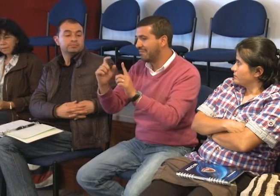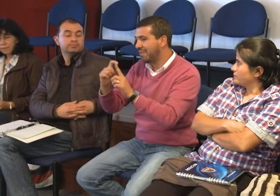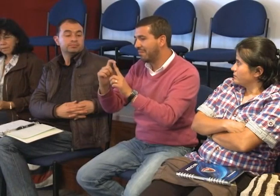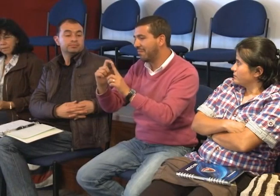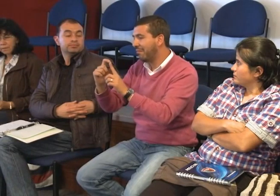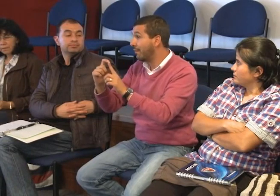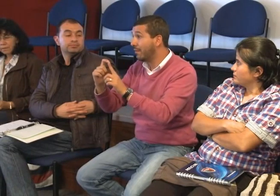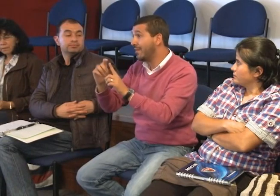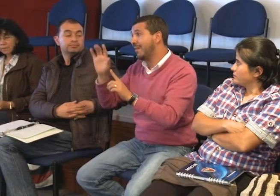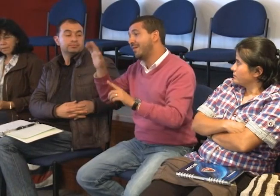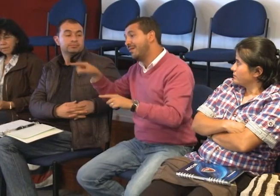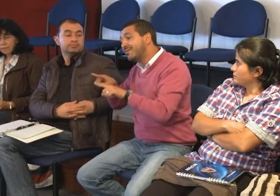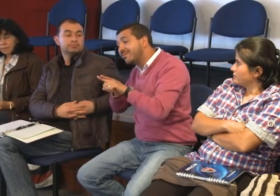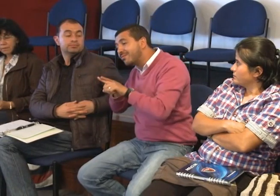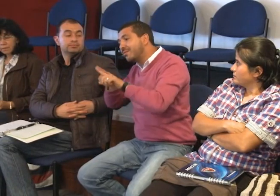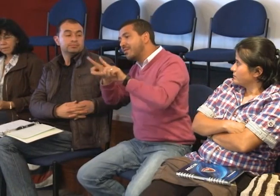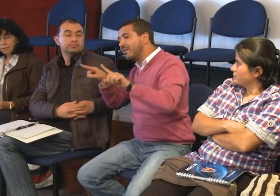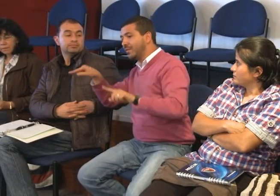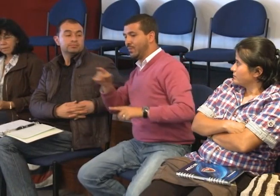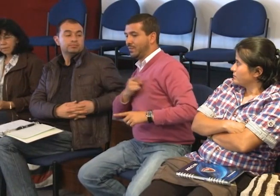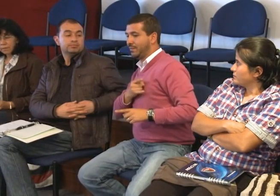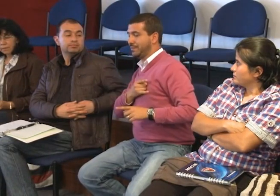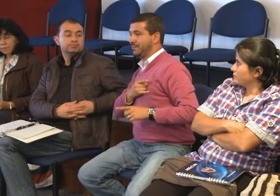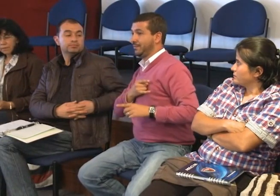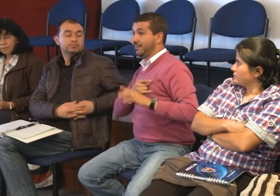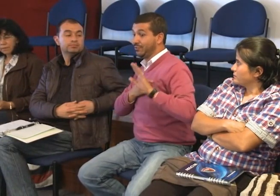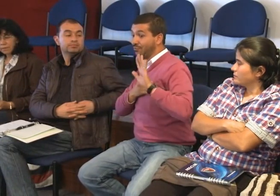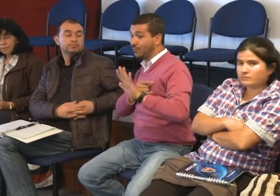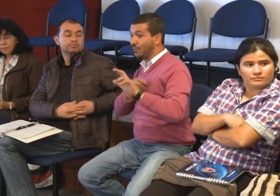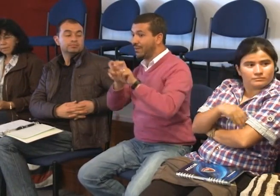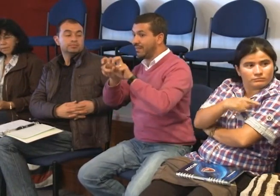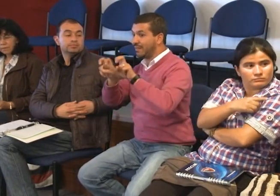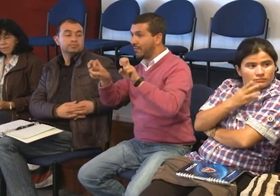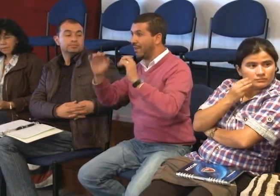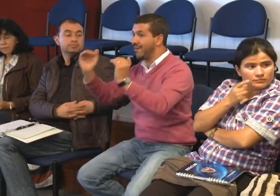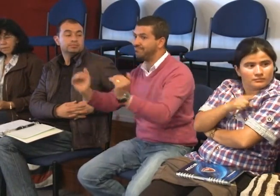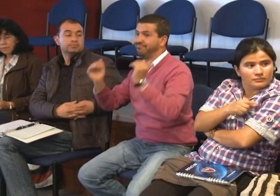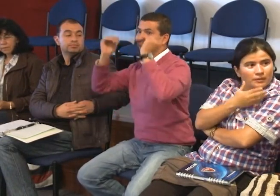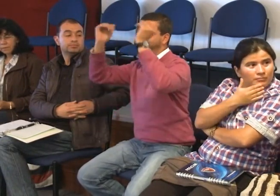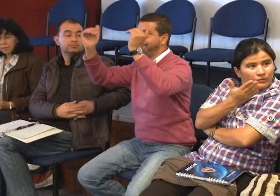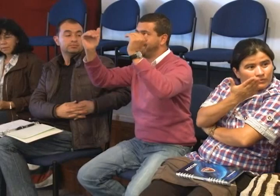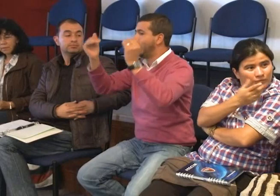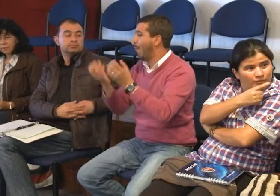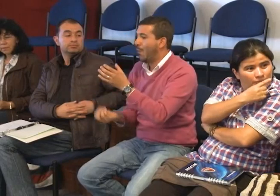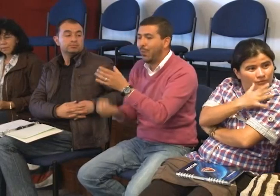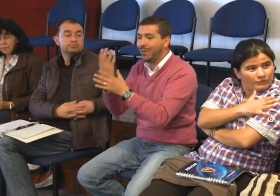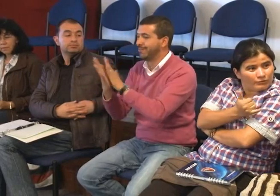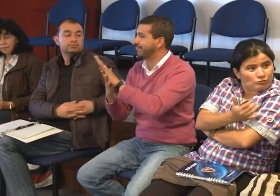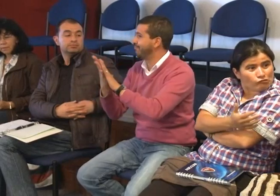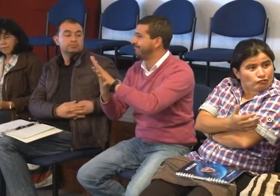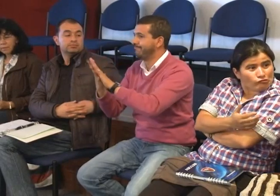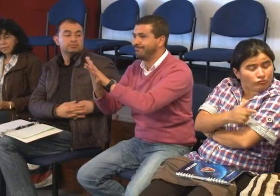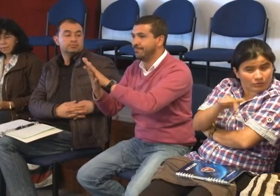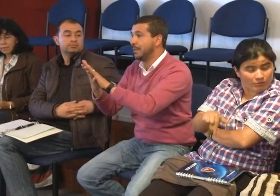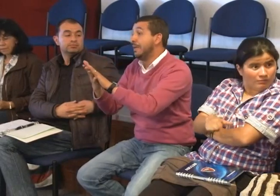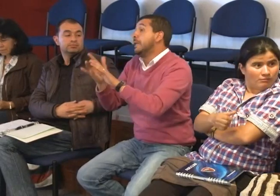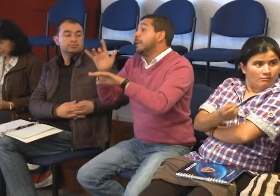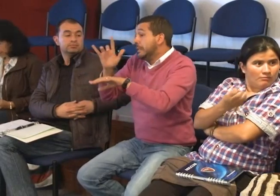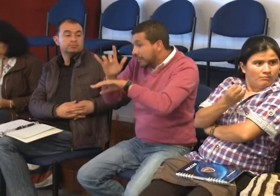en español. Pero por ejemplo aquí en la universidad, constantemente para poder estar casi a la par de esos diccionarios